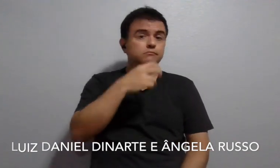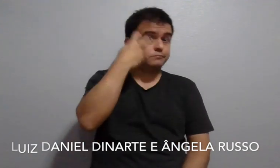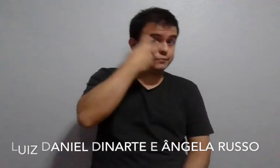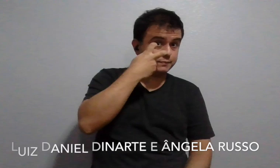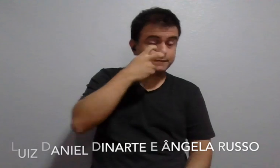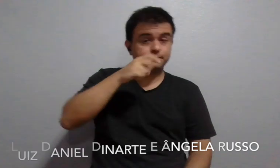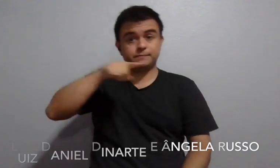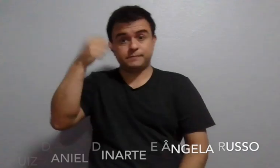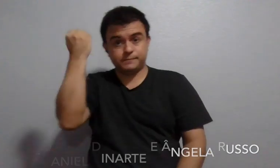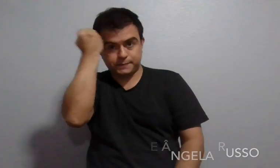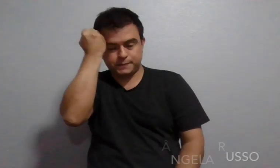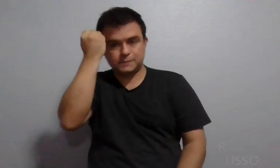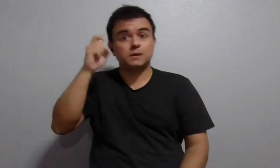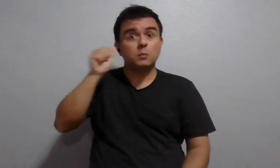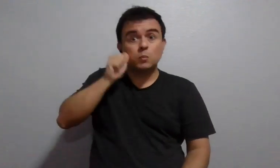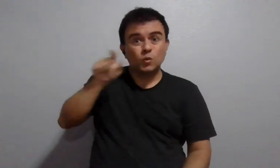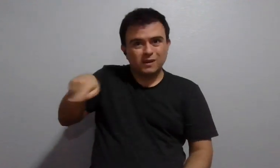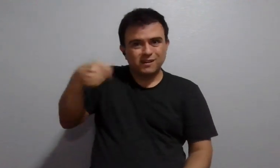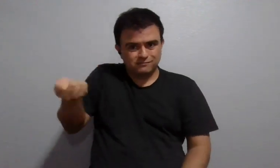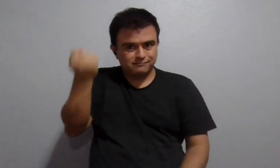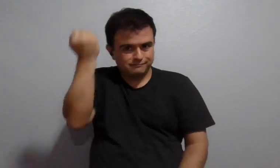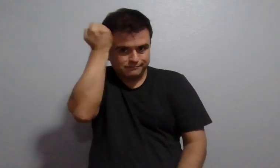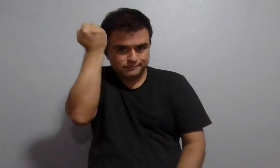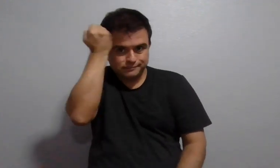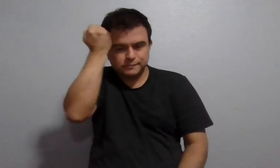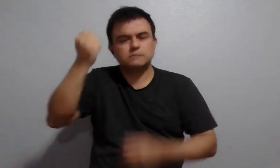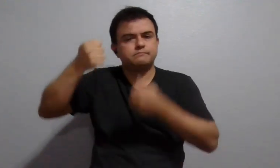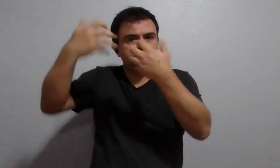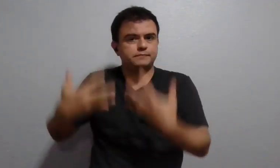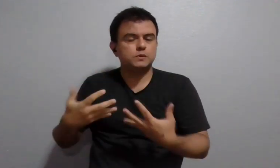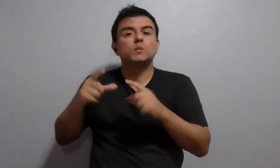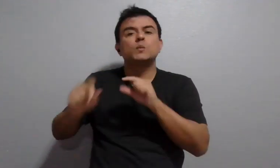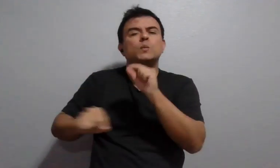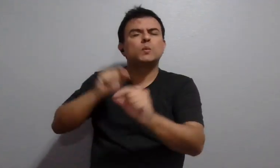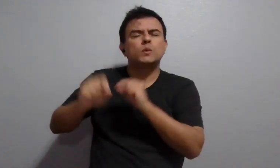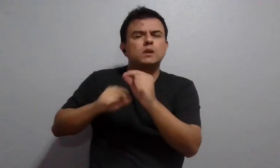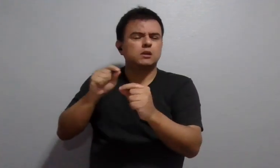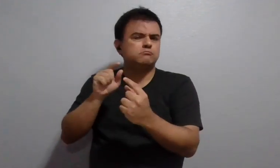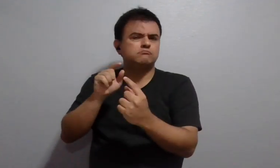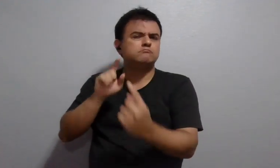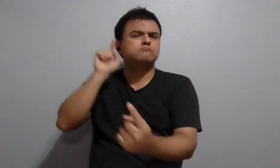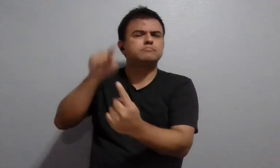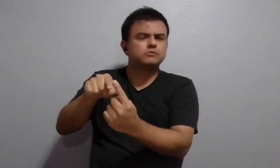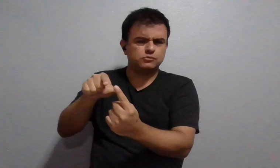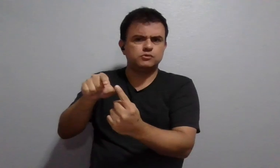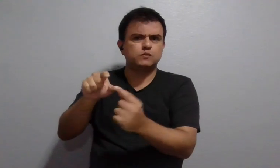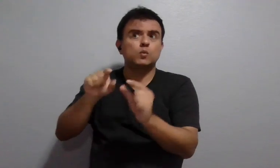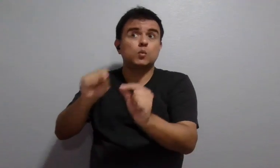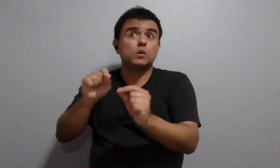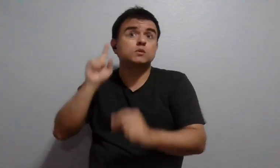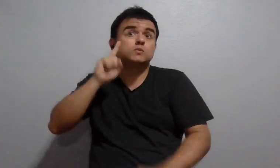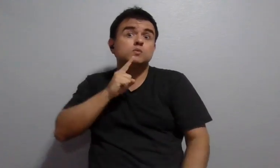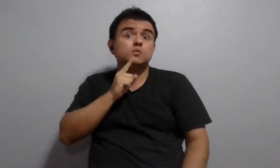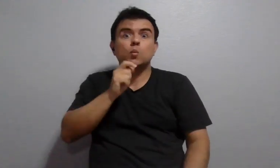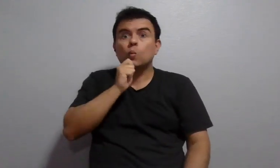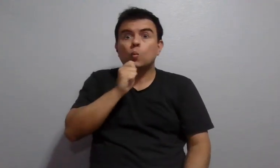pelos surdos, o que eles não encontram nos noticiários, pronunciamentos e entrevistas aos quais